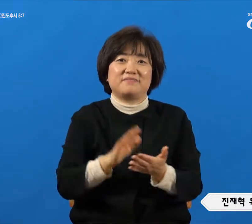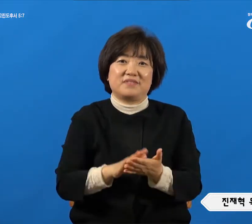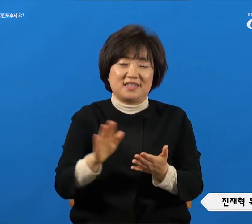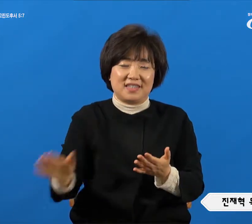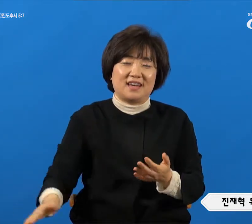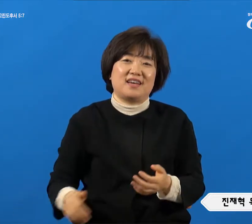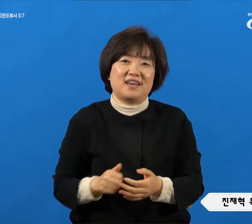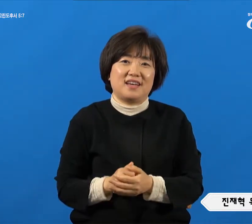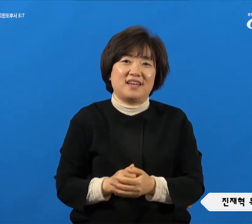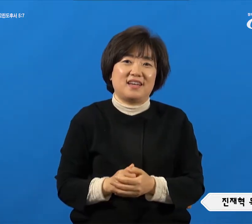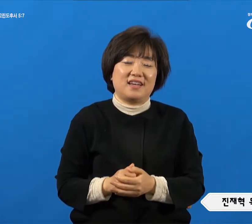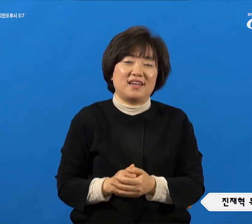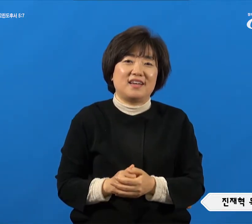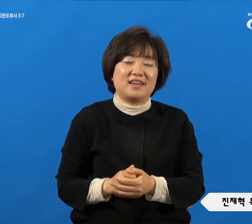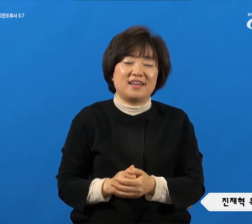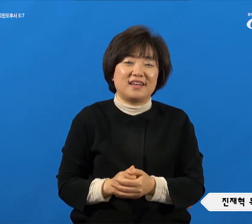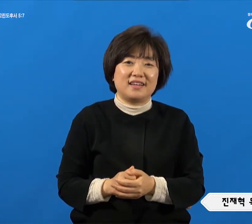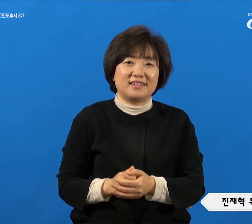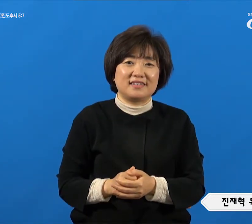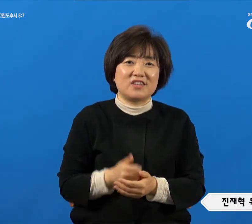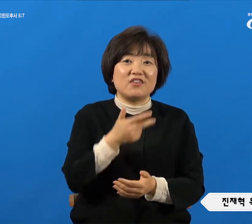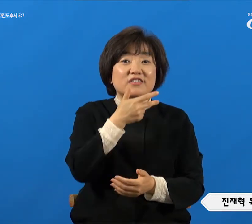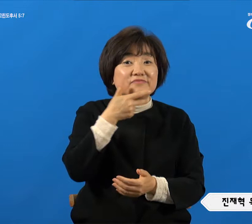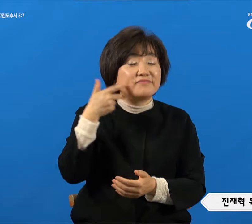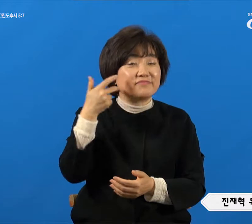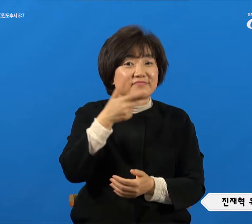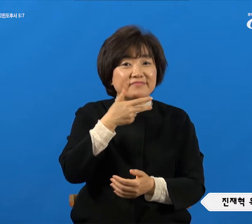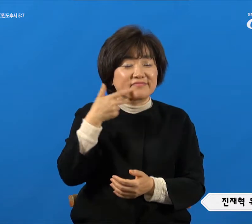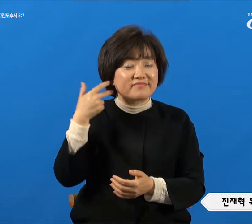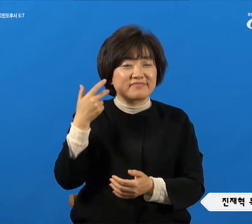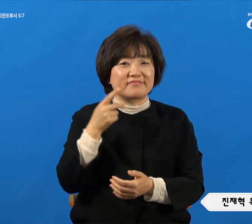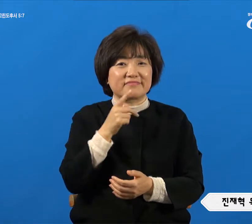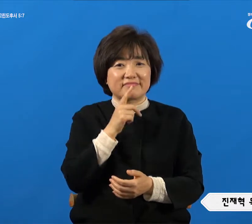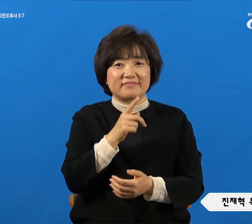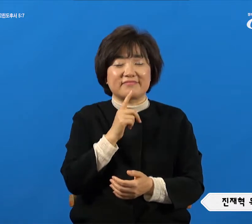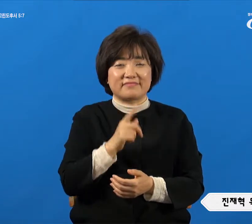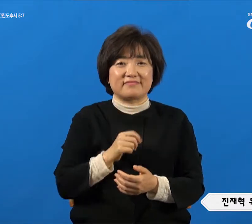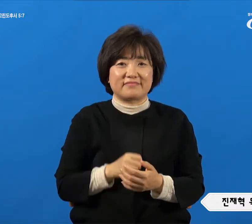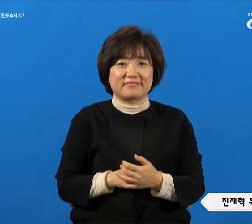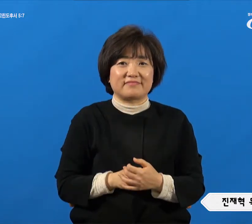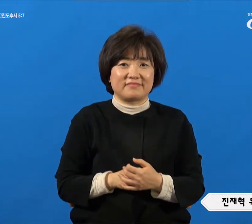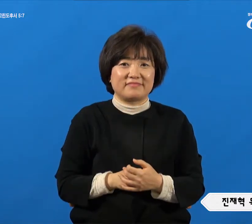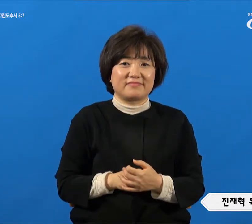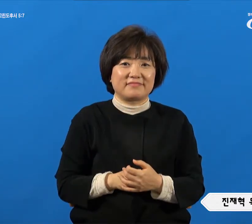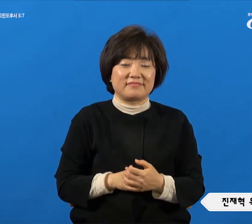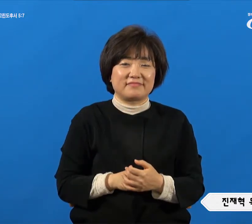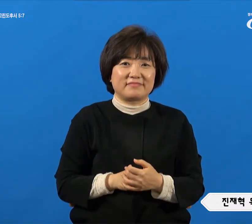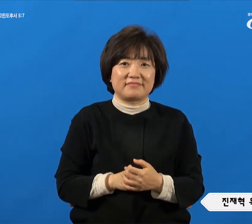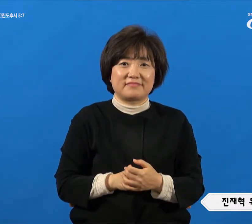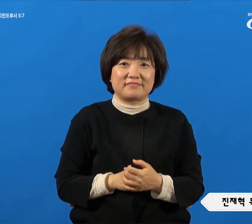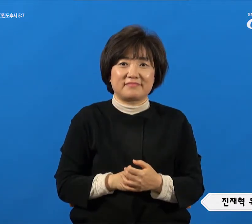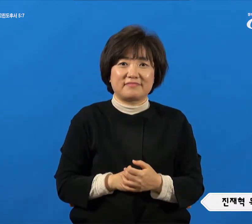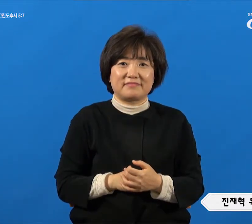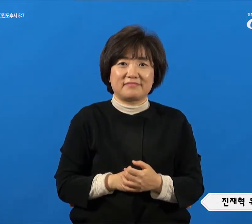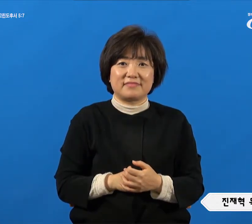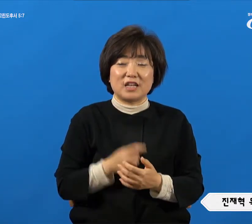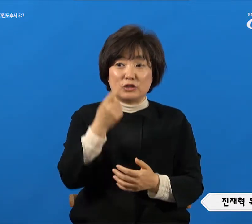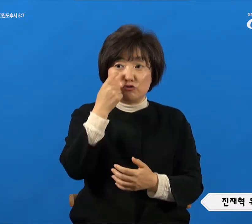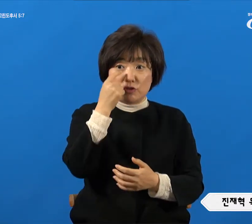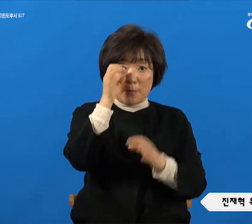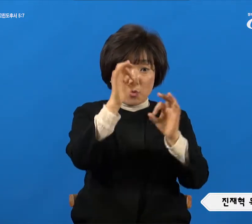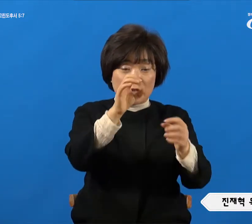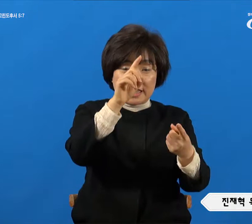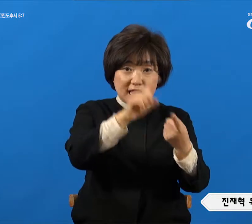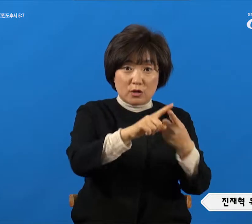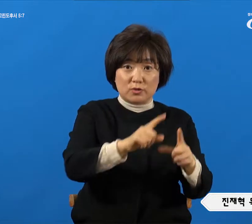않습니다. Not by sight, but by faith. 눈에 보이는